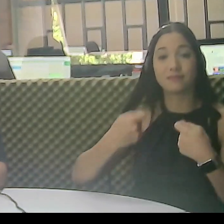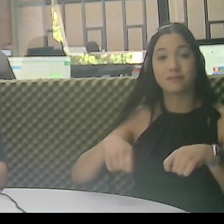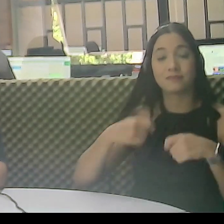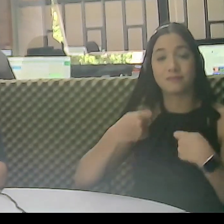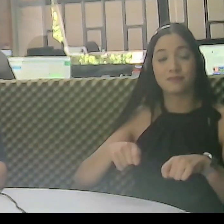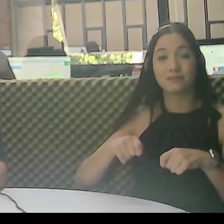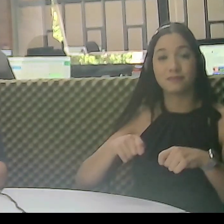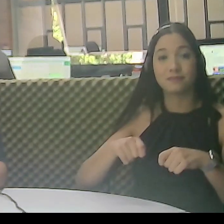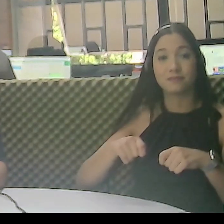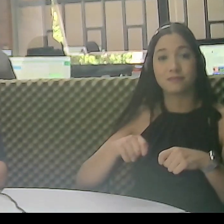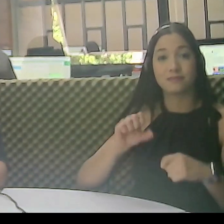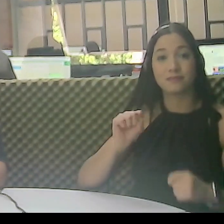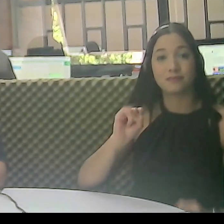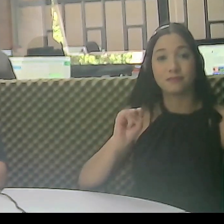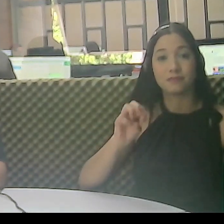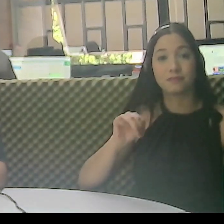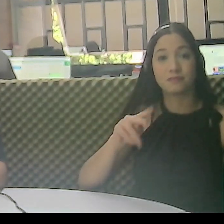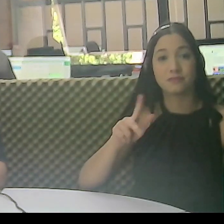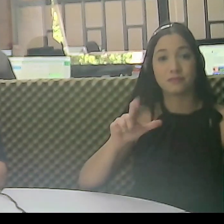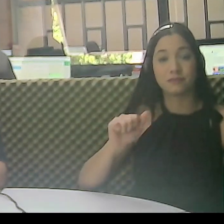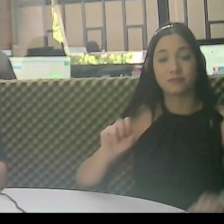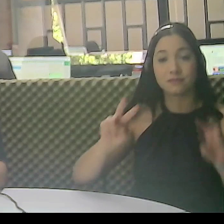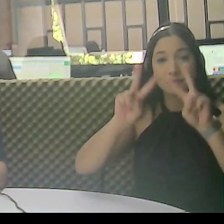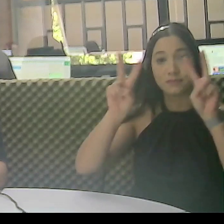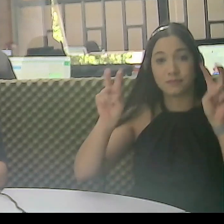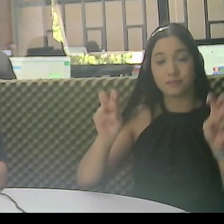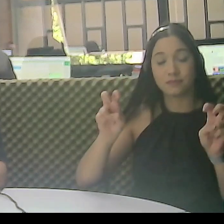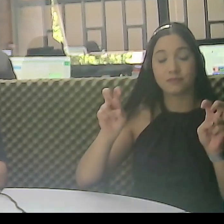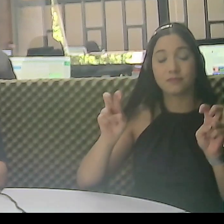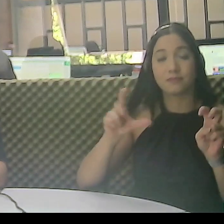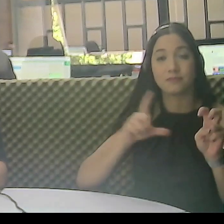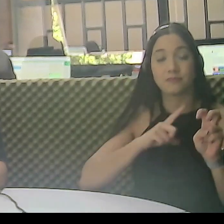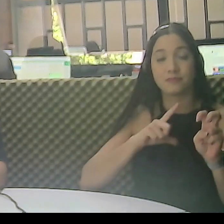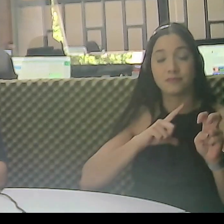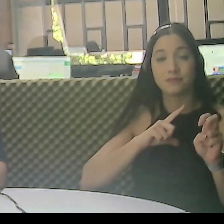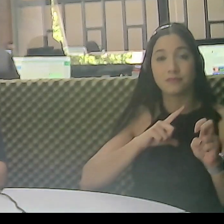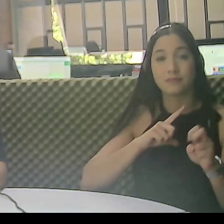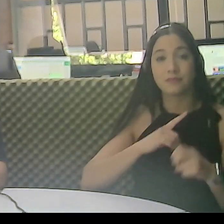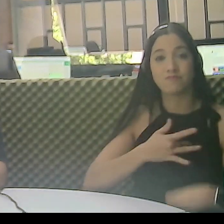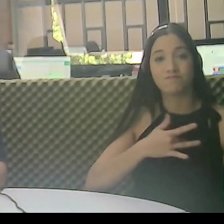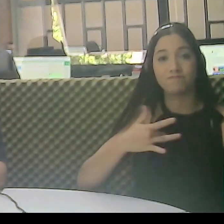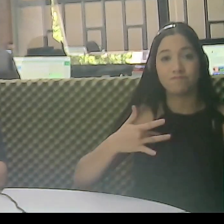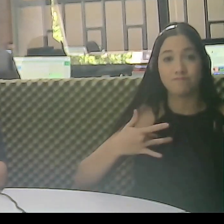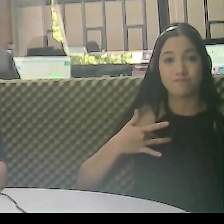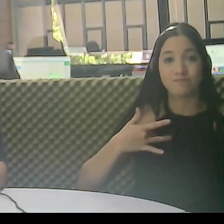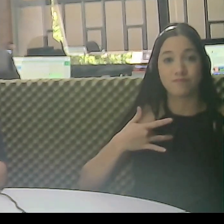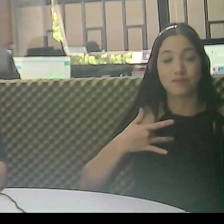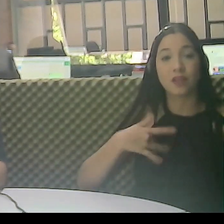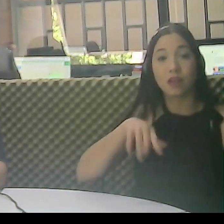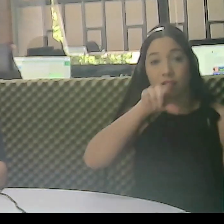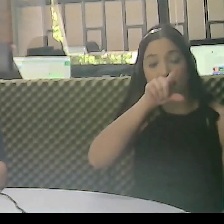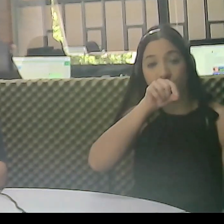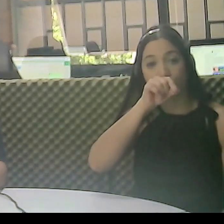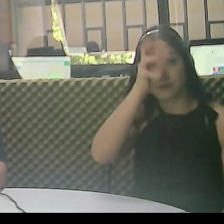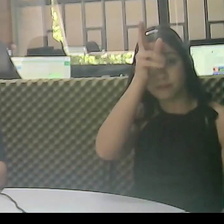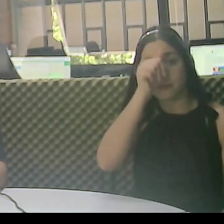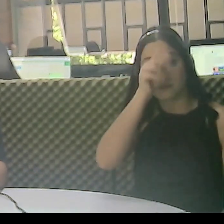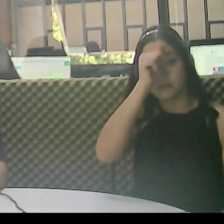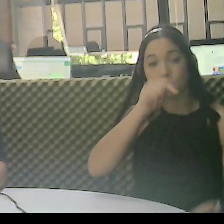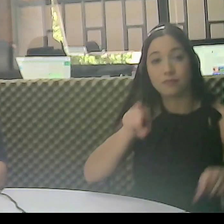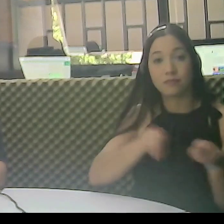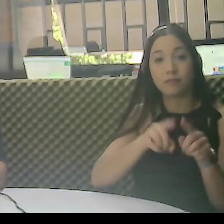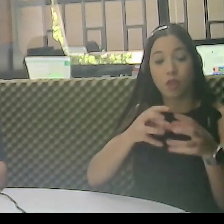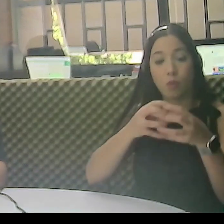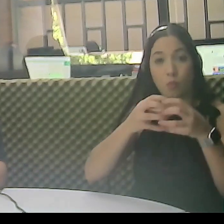via plataforma Simpla. Entre os temas abordados no workshop estão o bem-estar na avicultura industrial e no mercado de